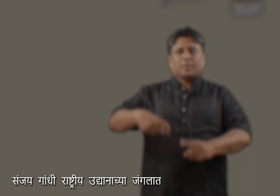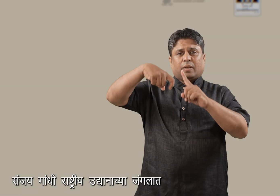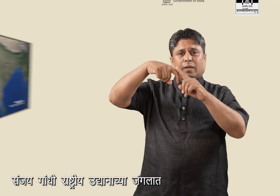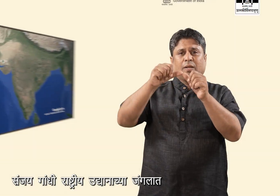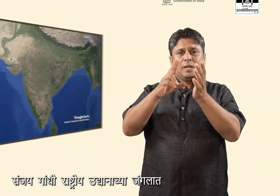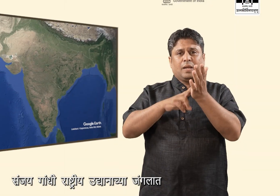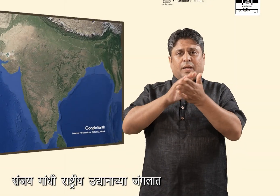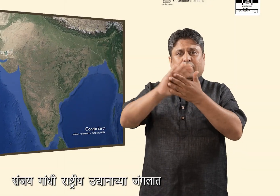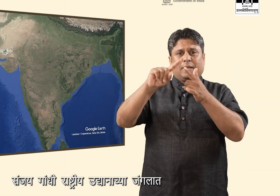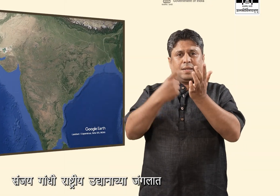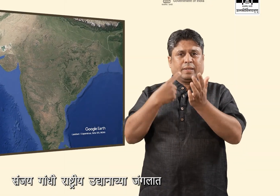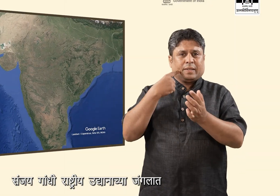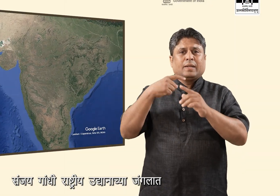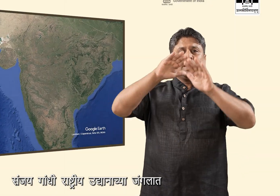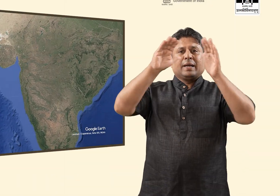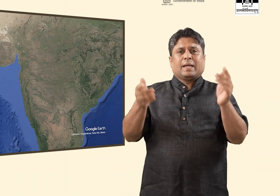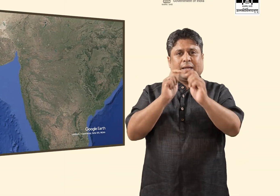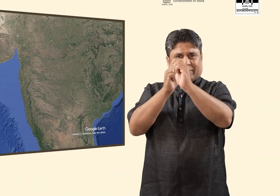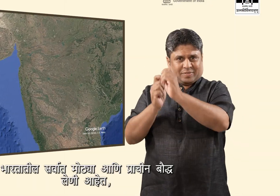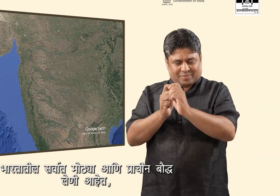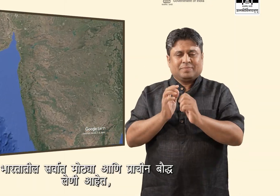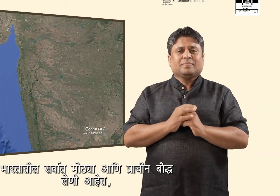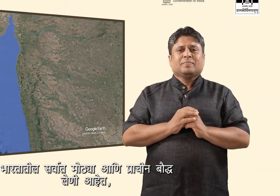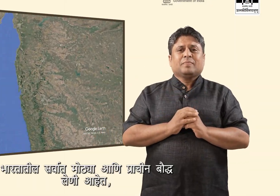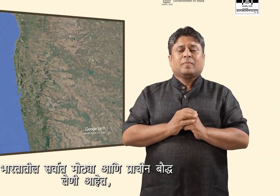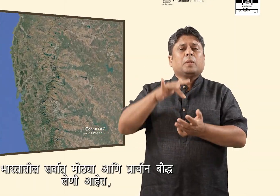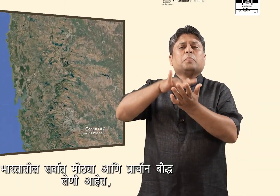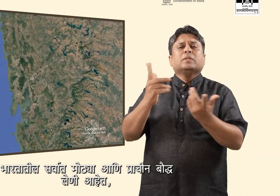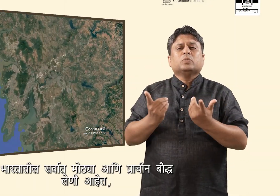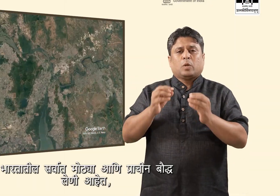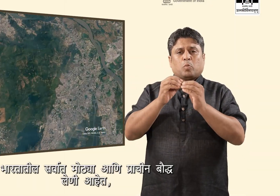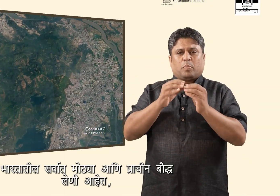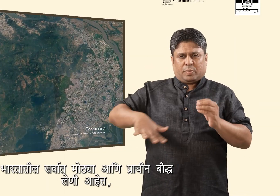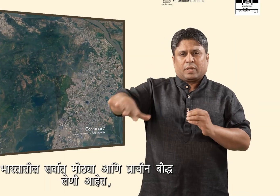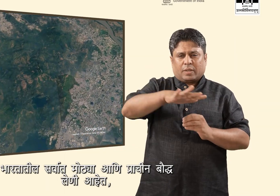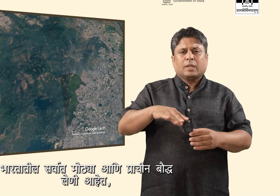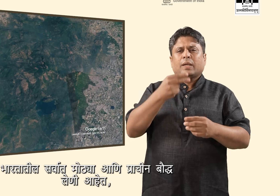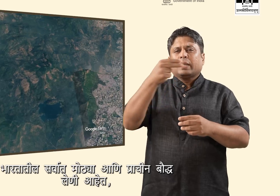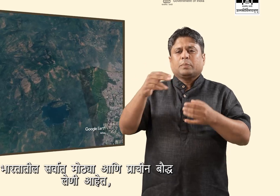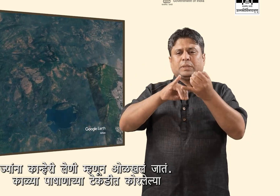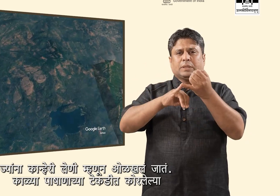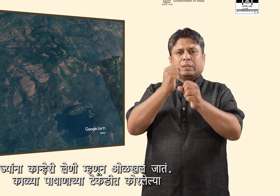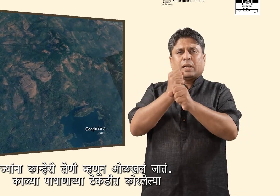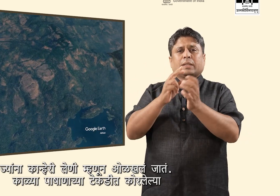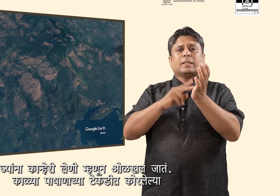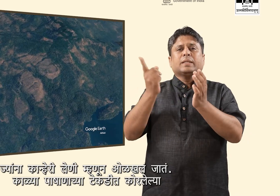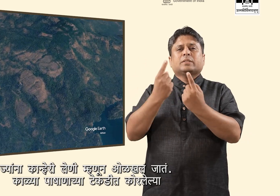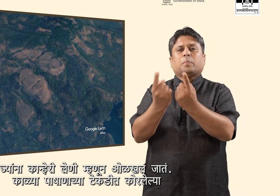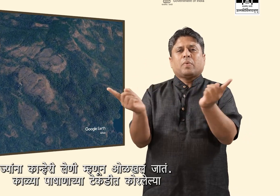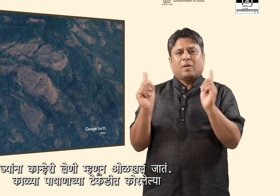संजय गांधी राष्ट्रीय उद्यानाच्या जंगलात भारतामधील सर्वात मोठ्या आणि प्राचीन बौद्ध लेणी आहेत, ज्यांना कान्हेरी लेणी